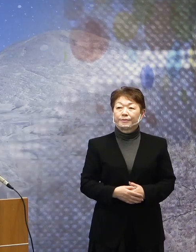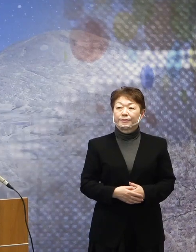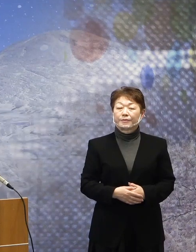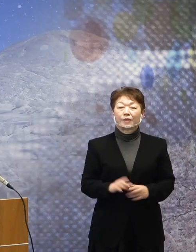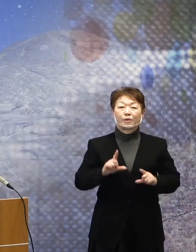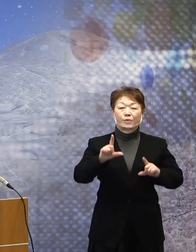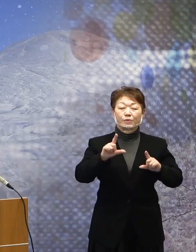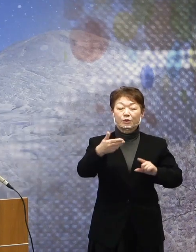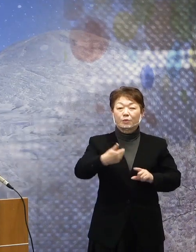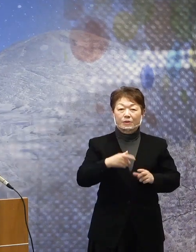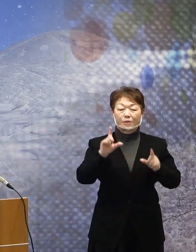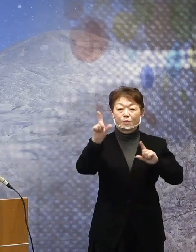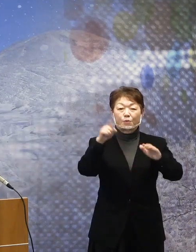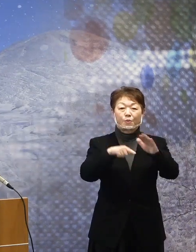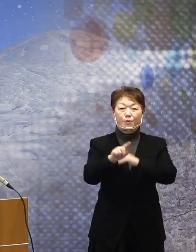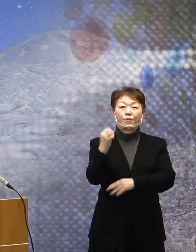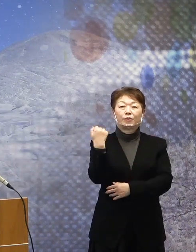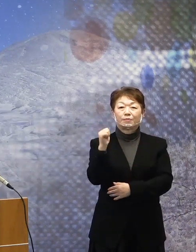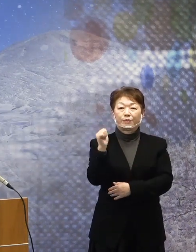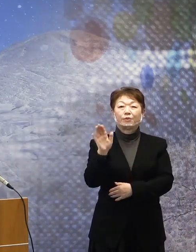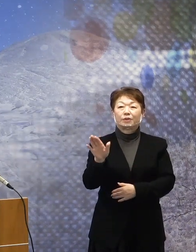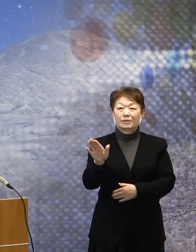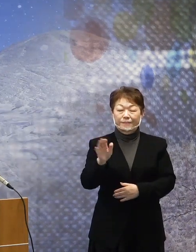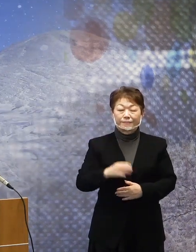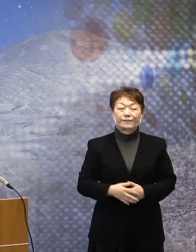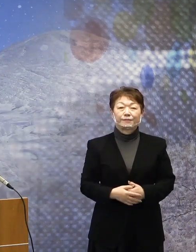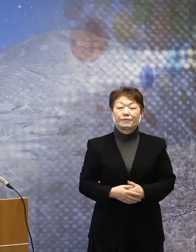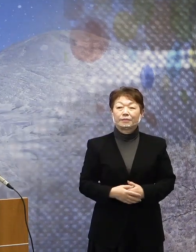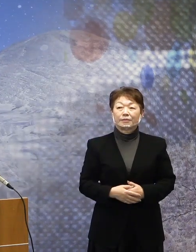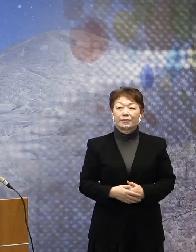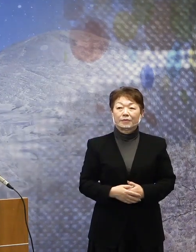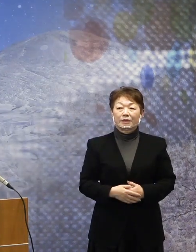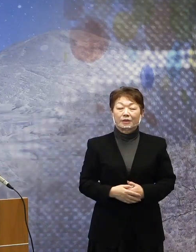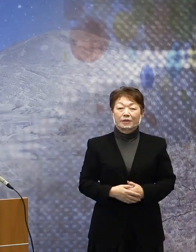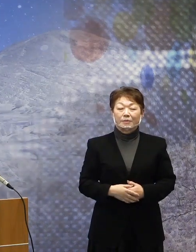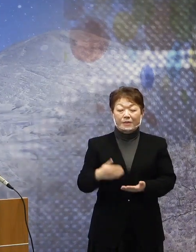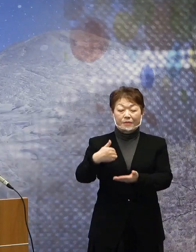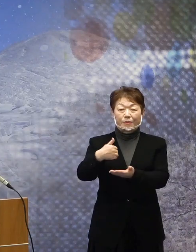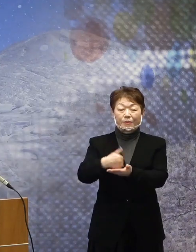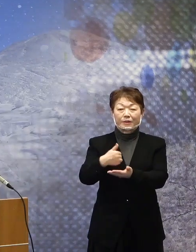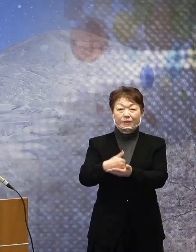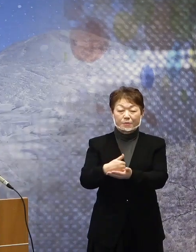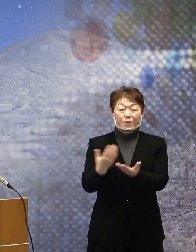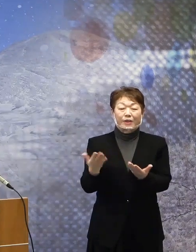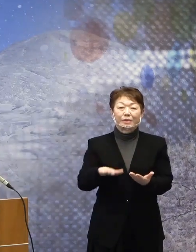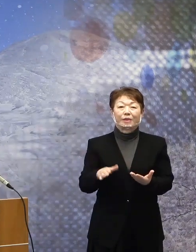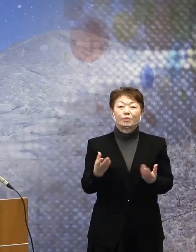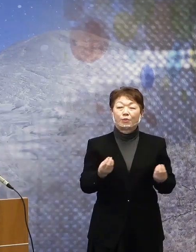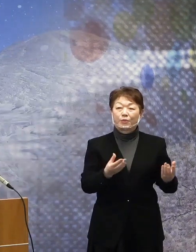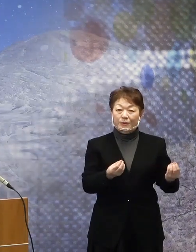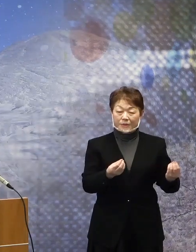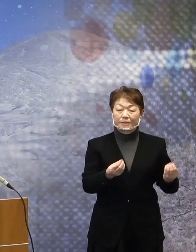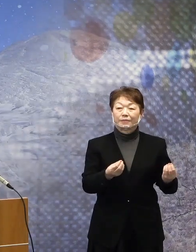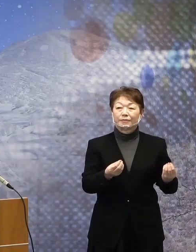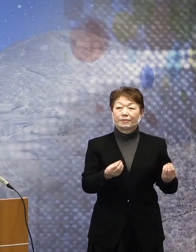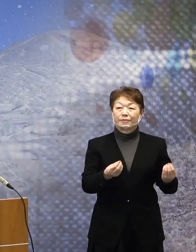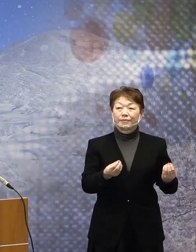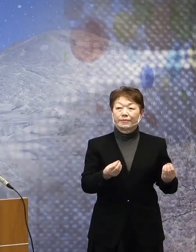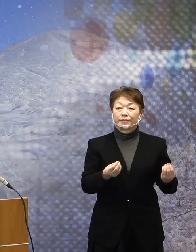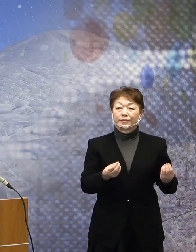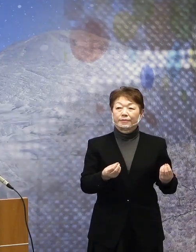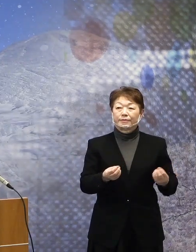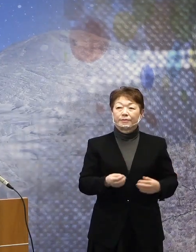はい、東日報社の山口です。はい、今市長からもお話しちょうどあったんですけども、 はい、